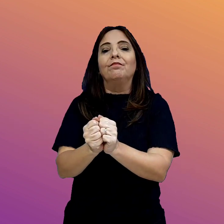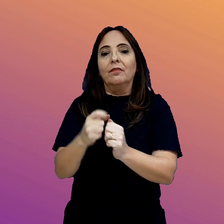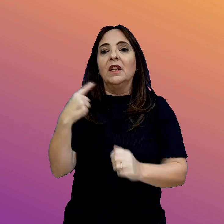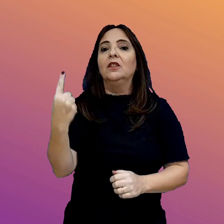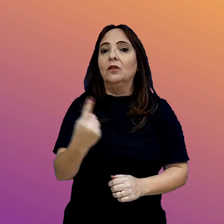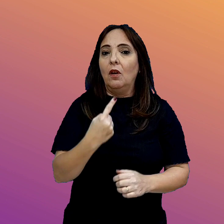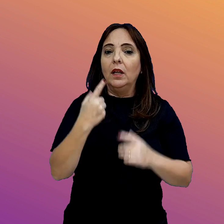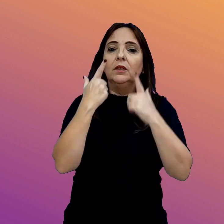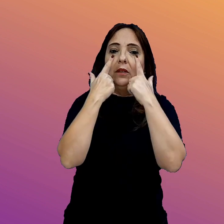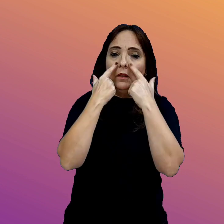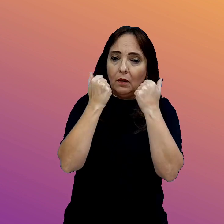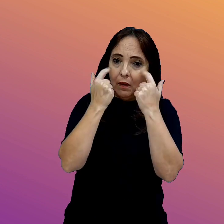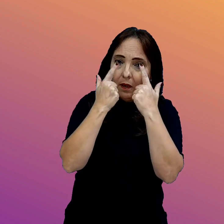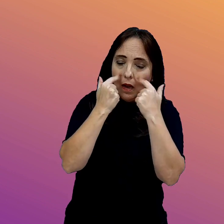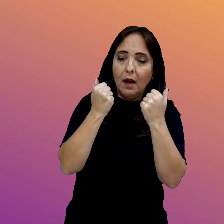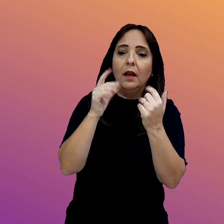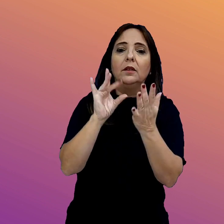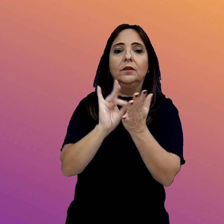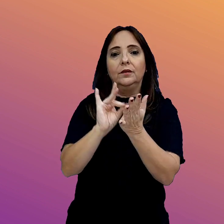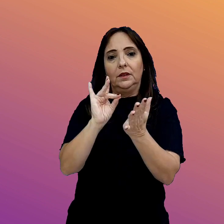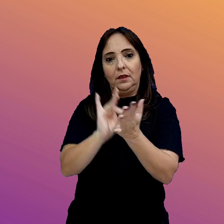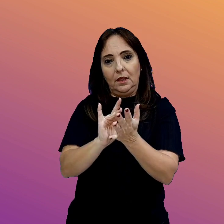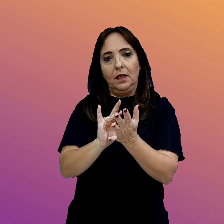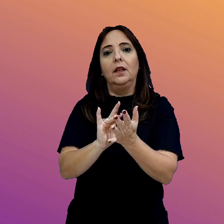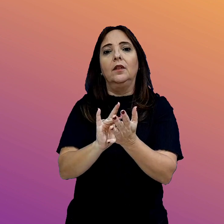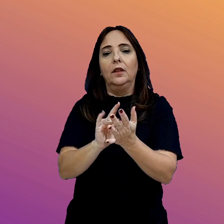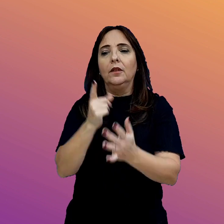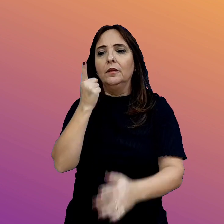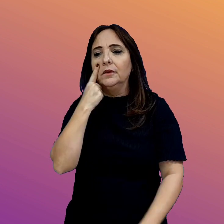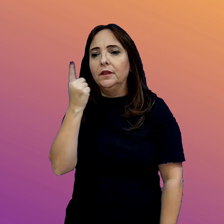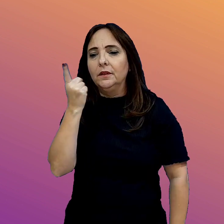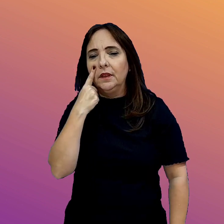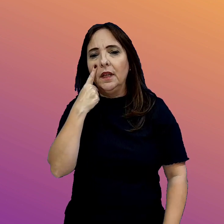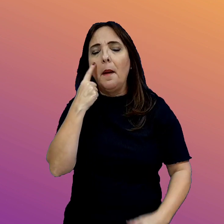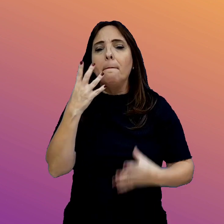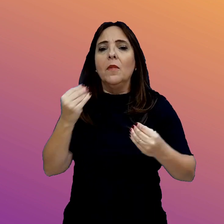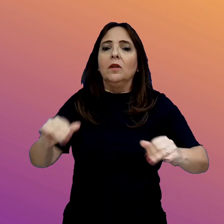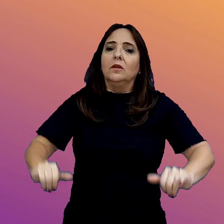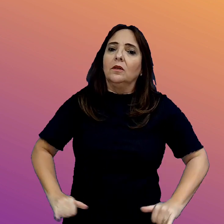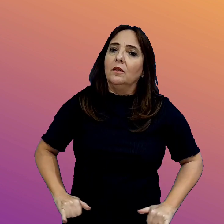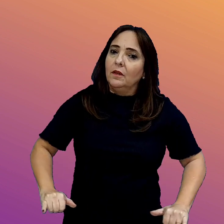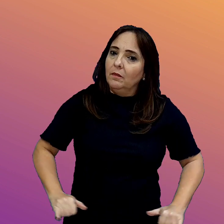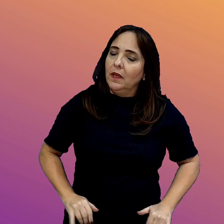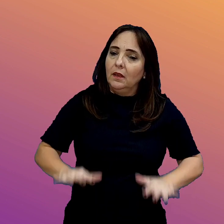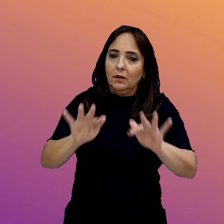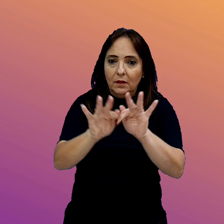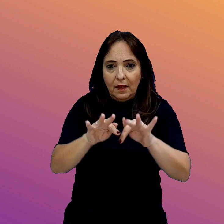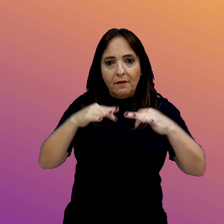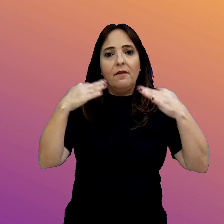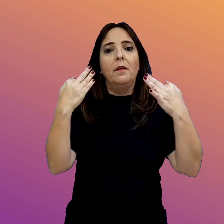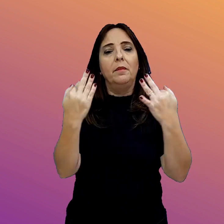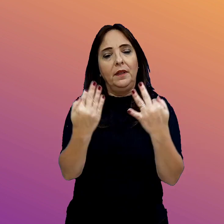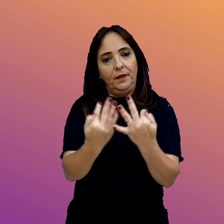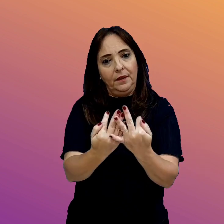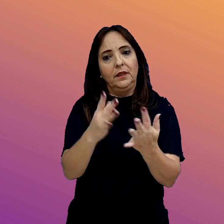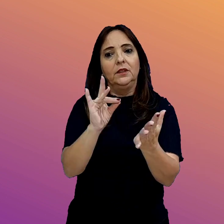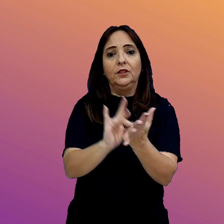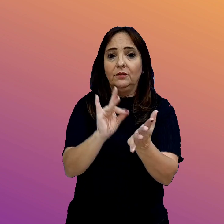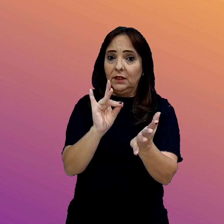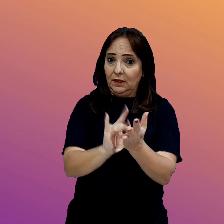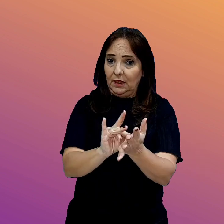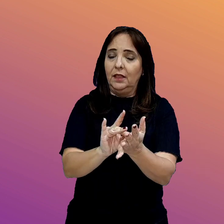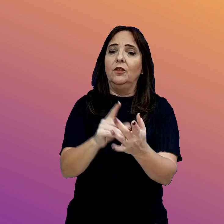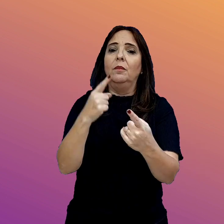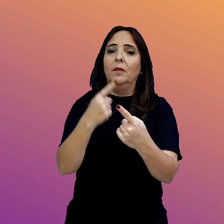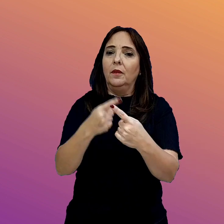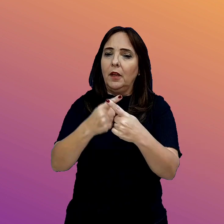muito por conta de ver tanto sofrimento nas famílias, por conta exatamente dessa invasão diabólica na mente